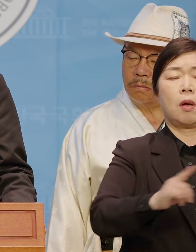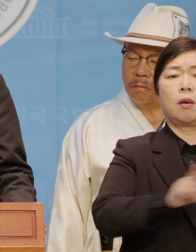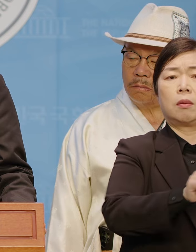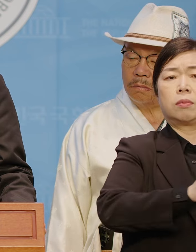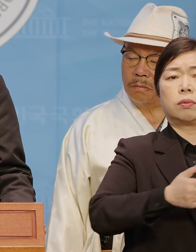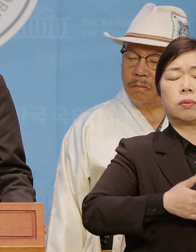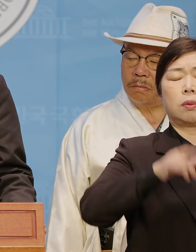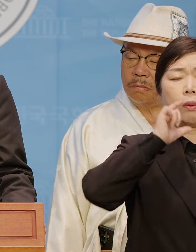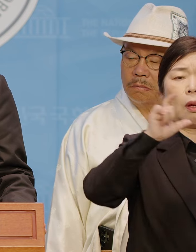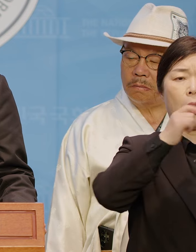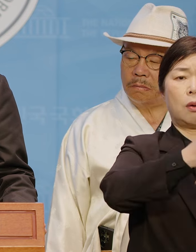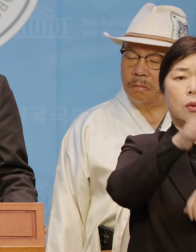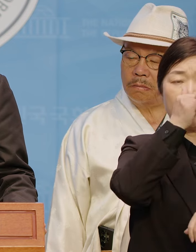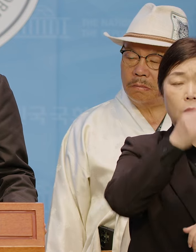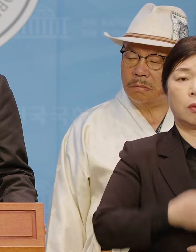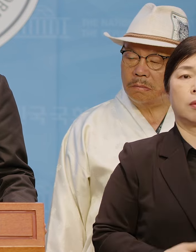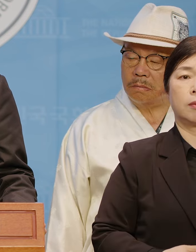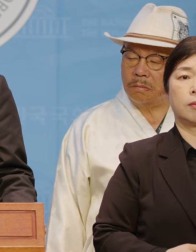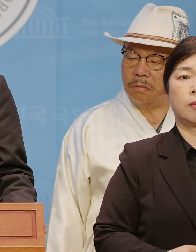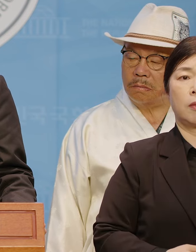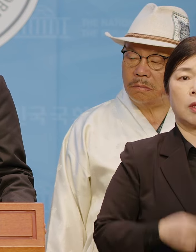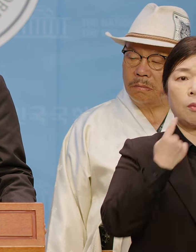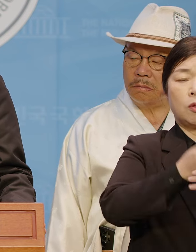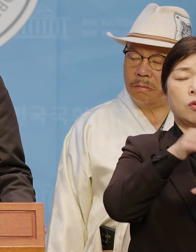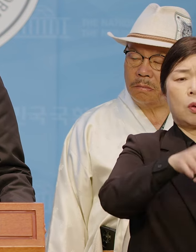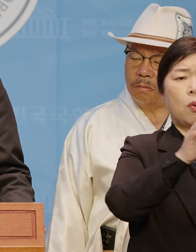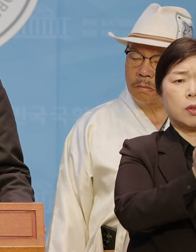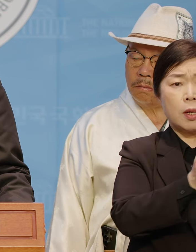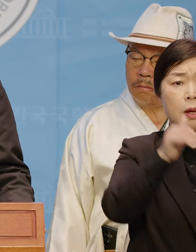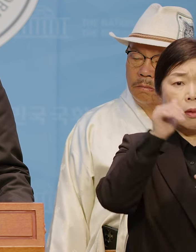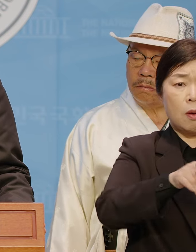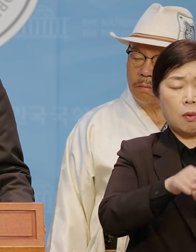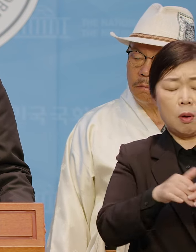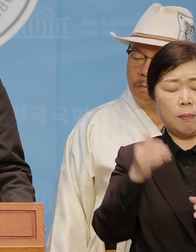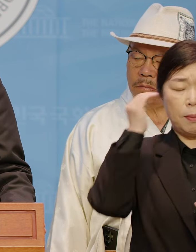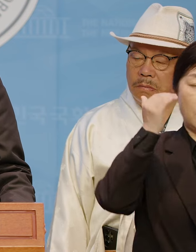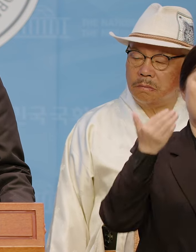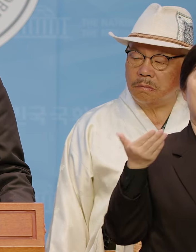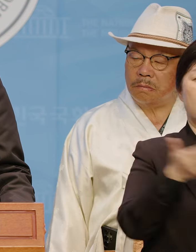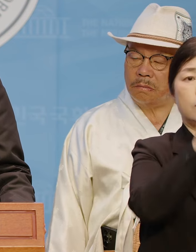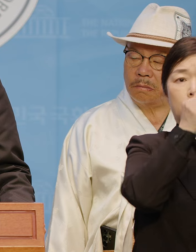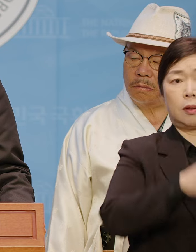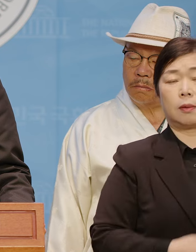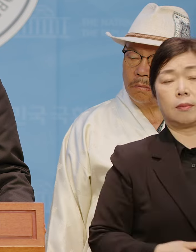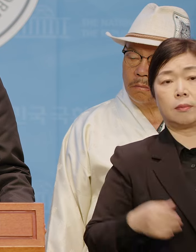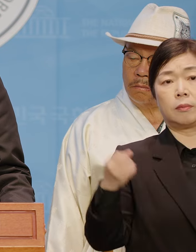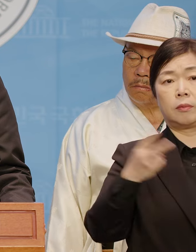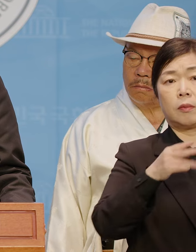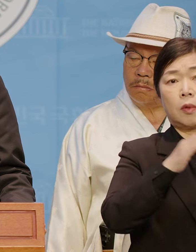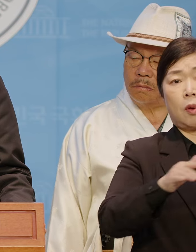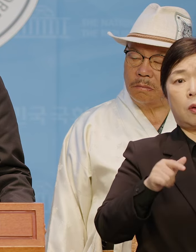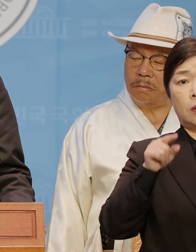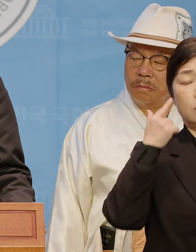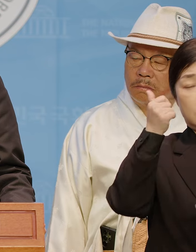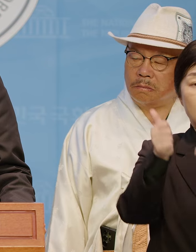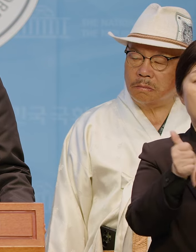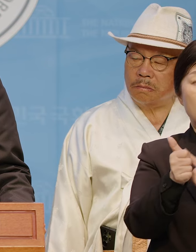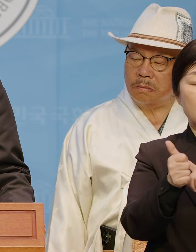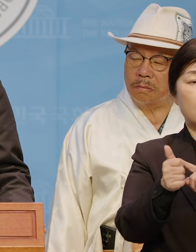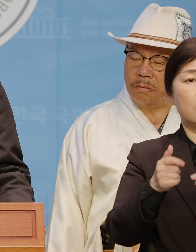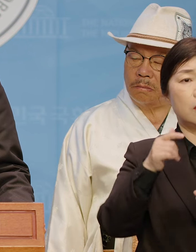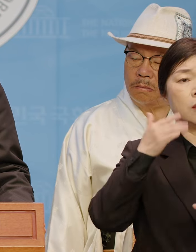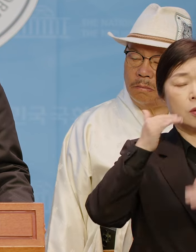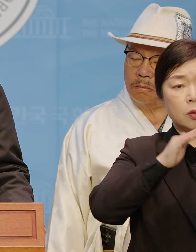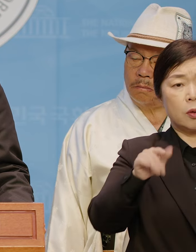어지럽히고 민주주의의 꽃이라 할 수 있는 선거를 짓밟고 있습니다 여기에 더해 정 세력은 이제는 아예 대놓고